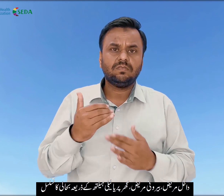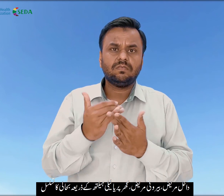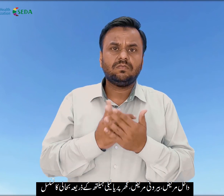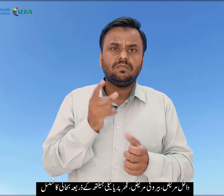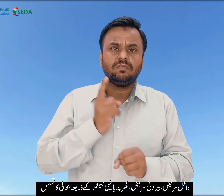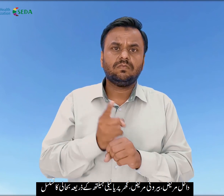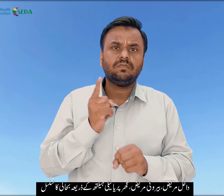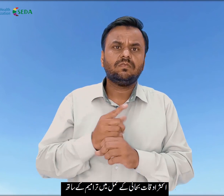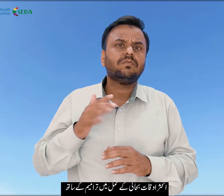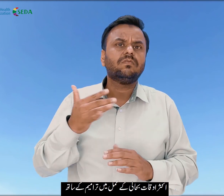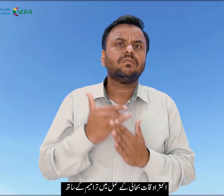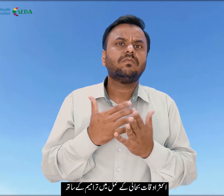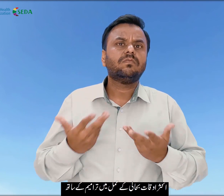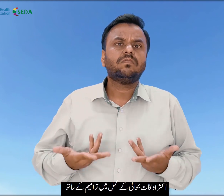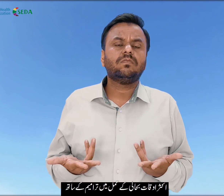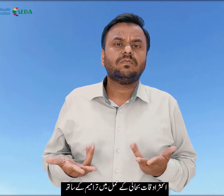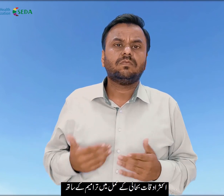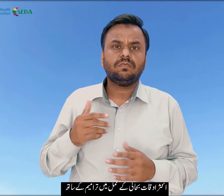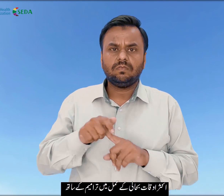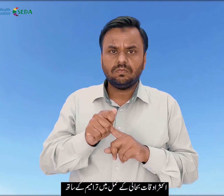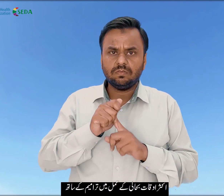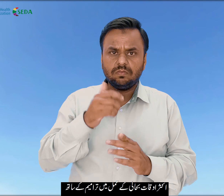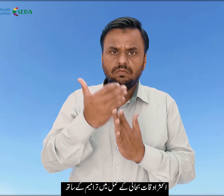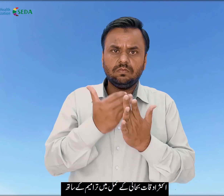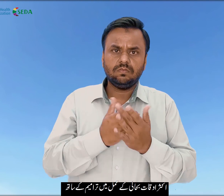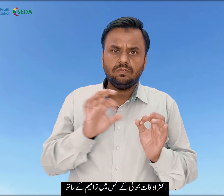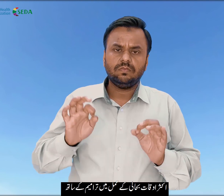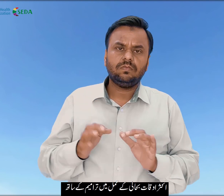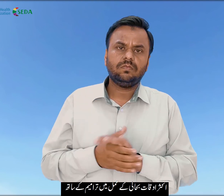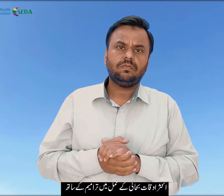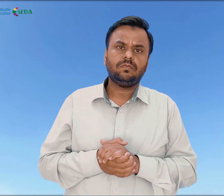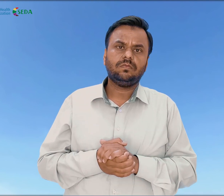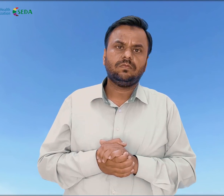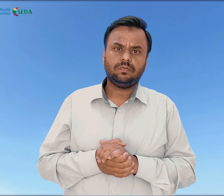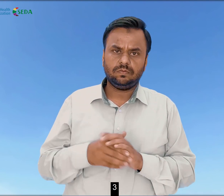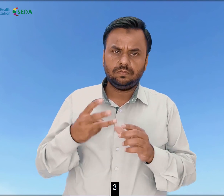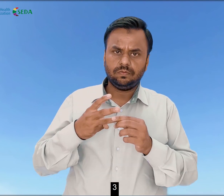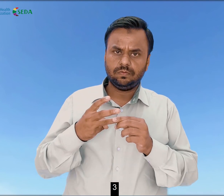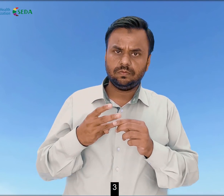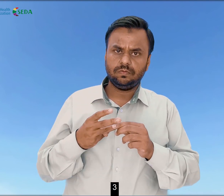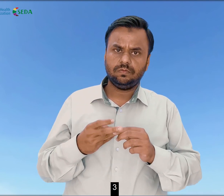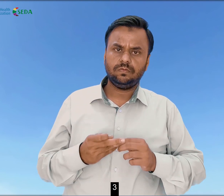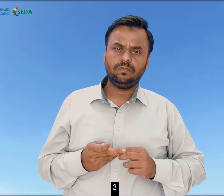تسلسل، اکثر اوقات بحالی کے عمل میں ترامیم کے ساتھ۔ 3.